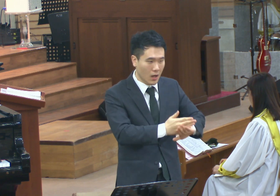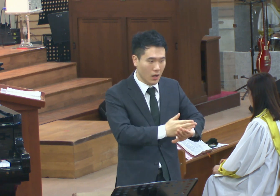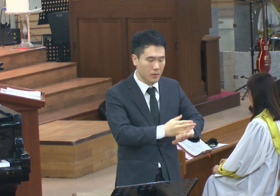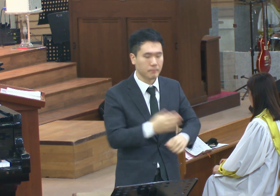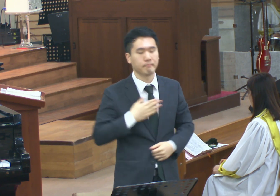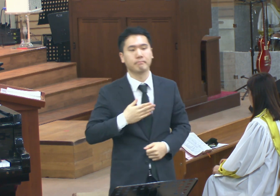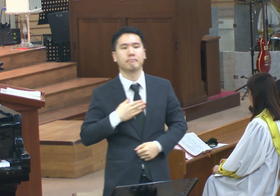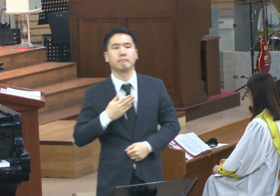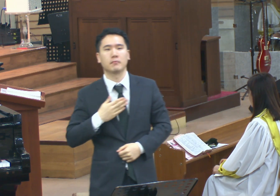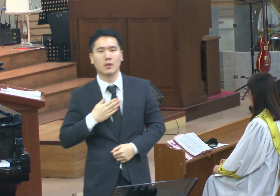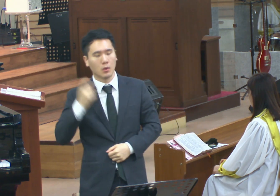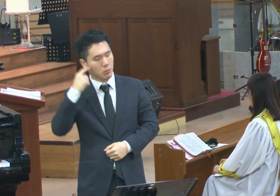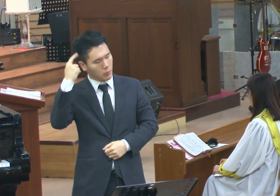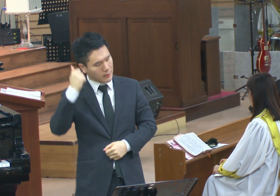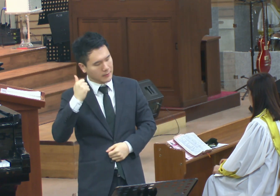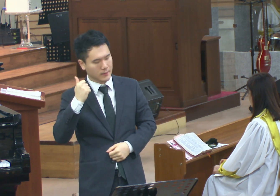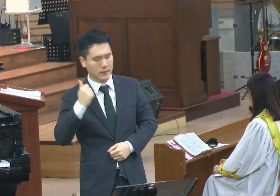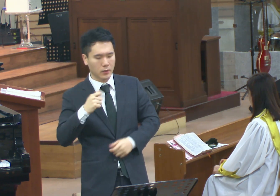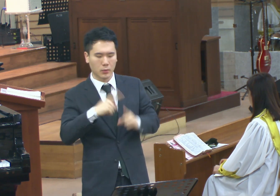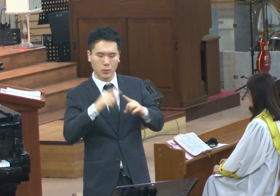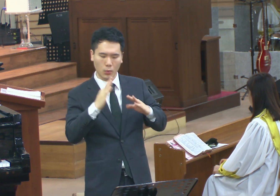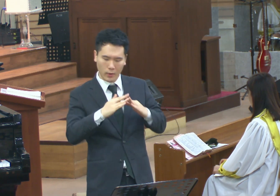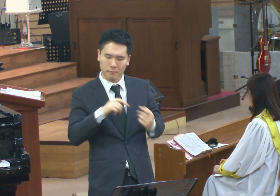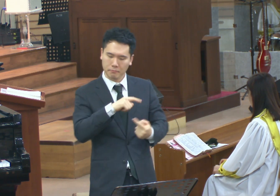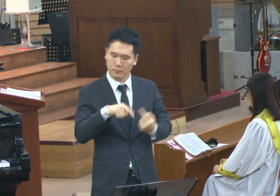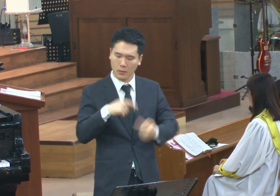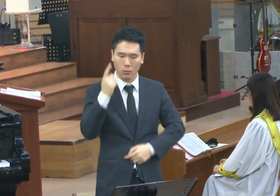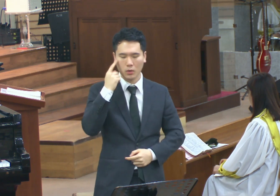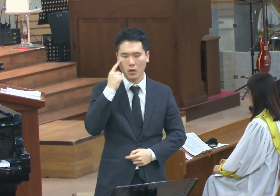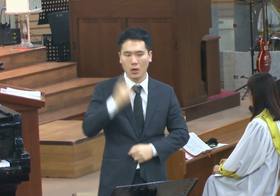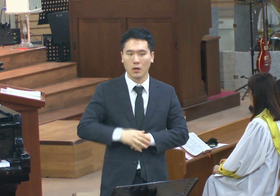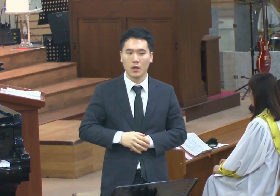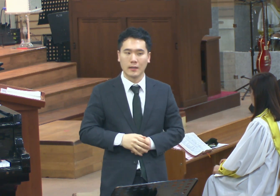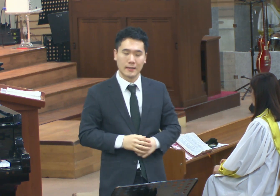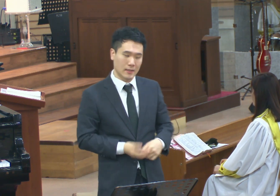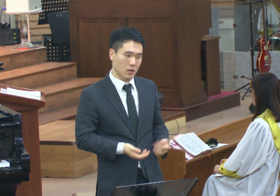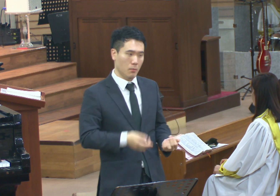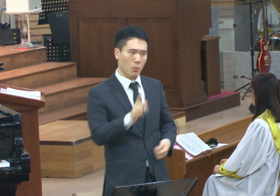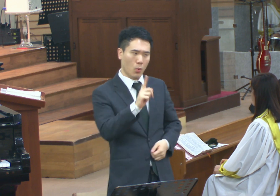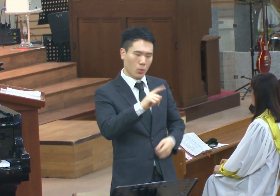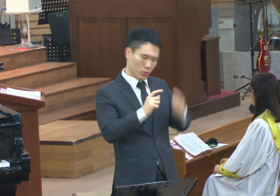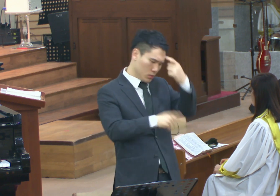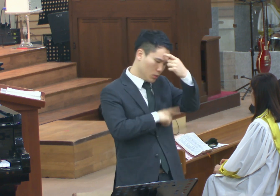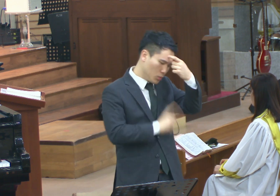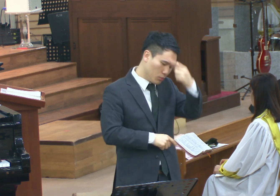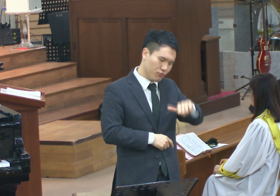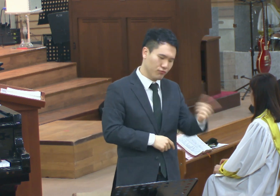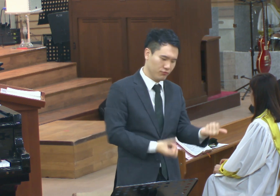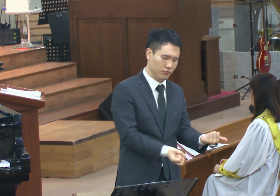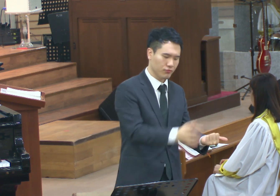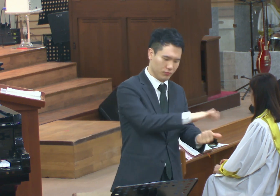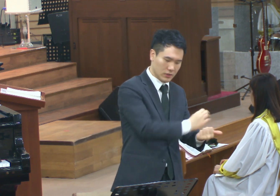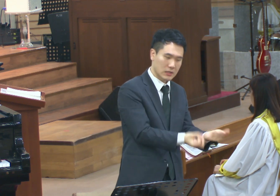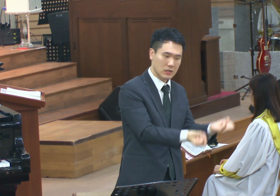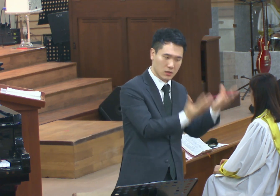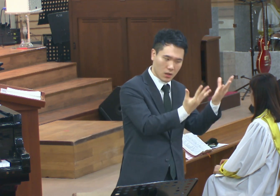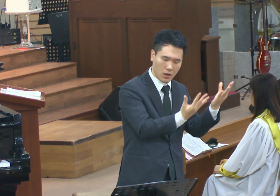보니까요 장례식 때 이렇게 와주면 너무 고맙더라고요. 그래서 꾸준히 오시는 분들이 계세요. 그러면